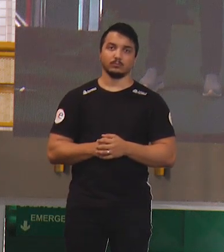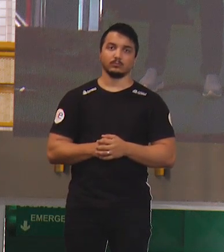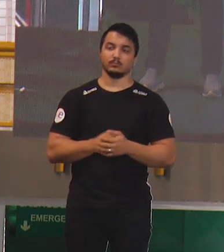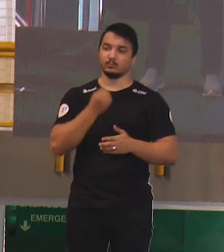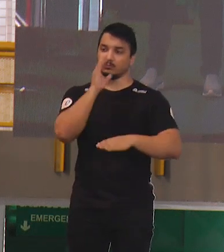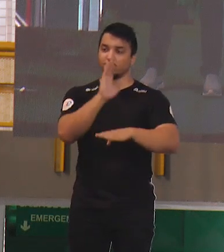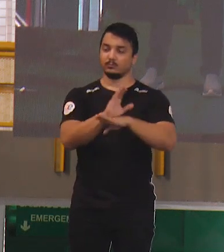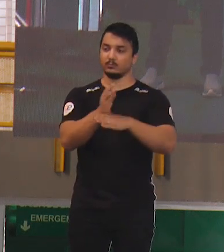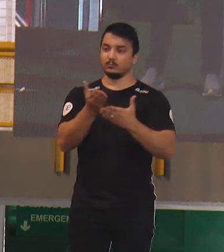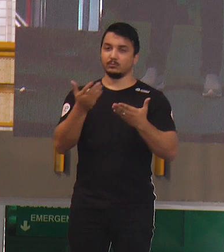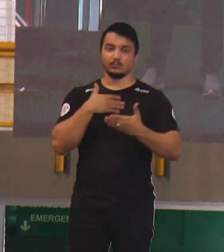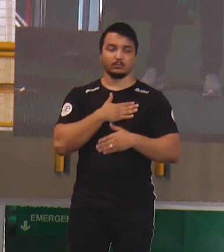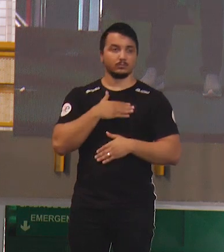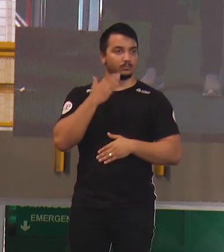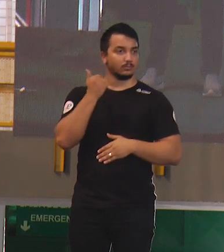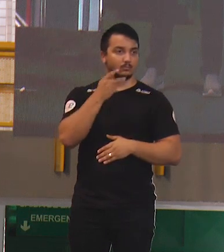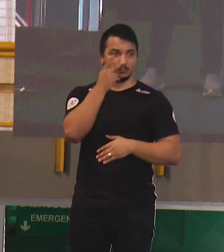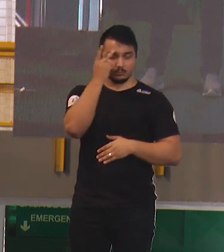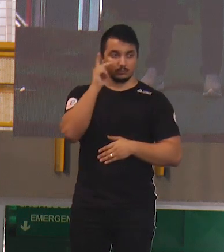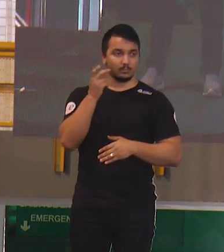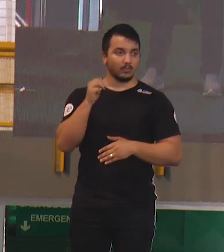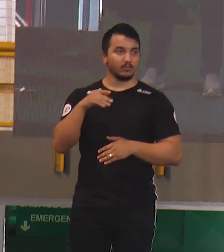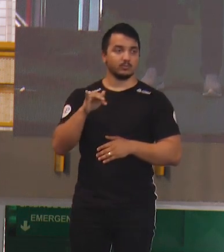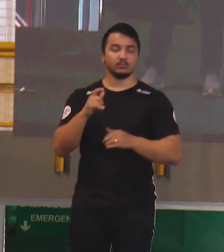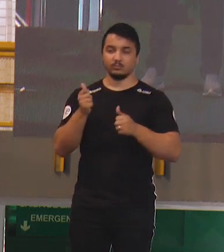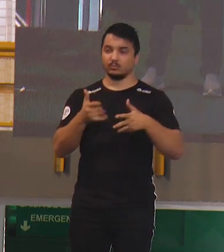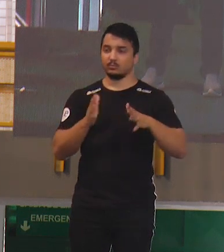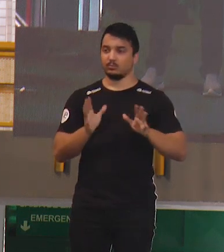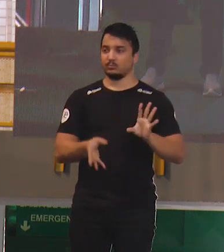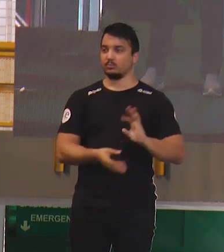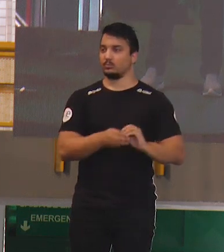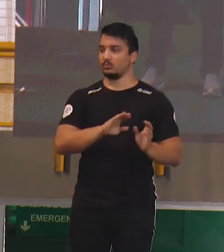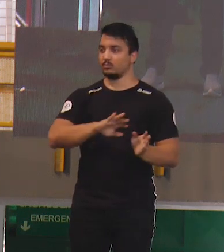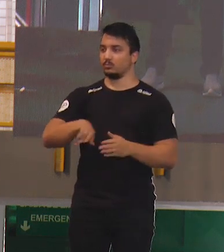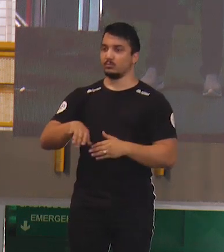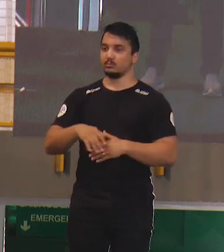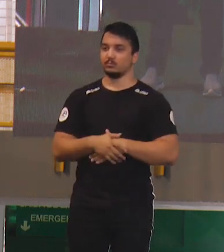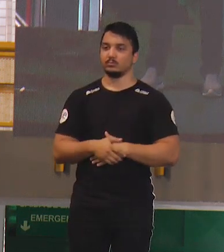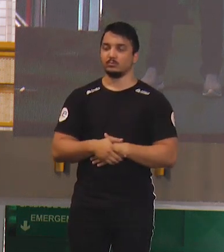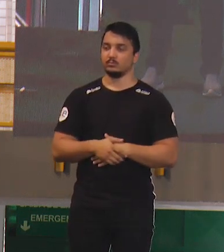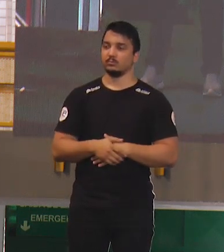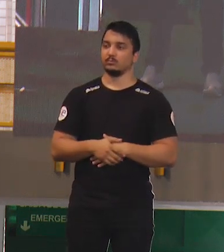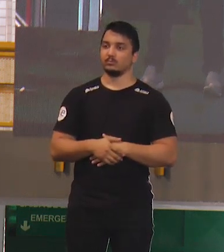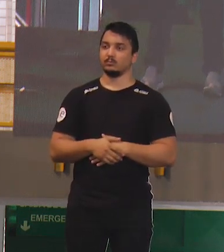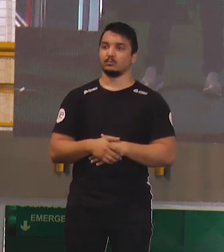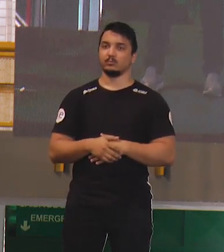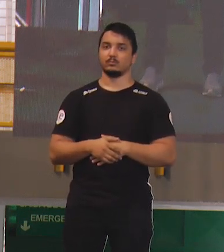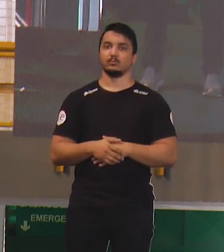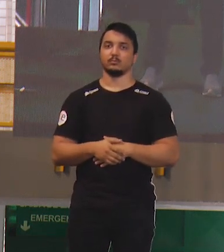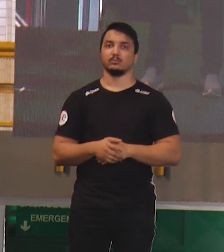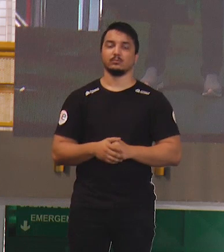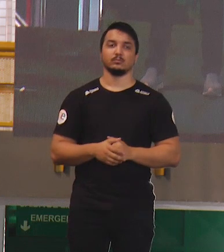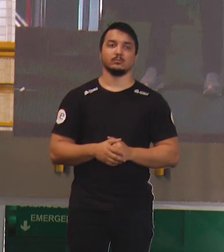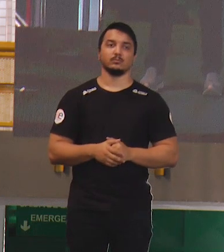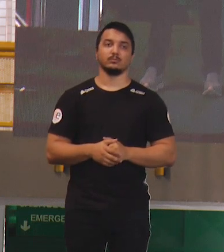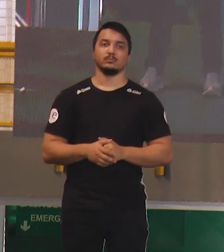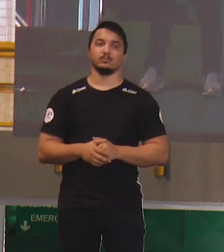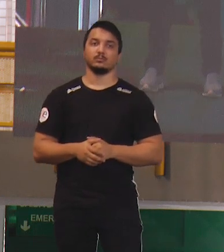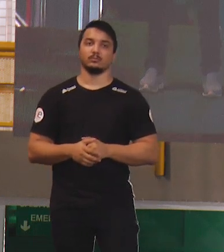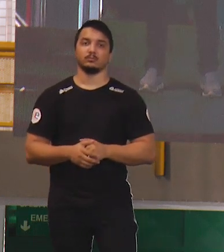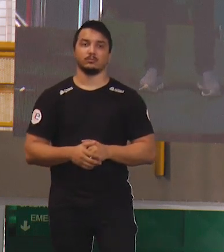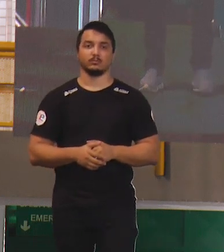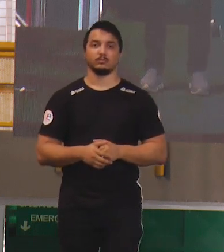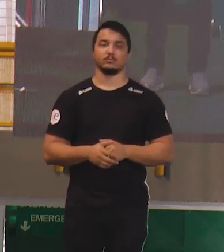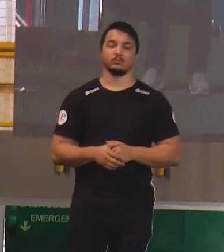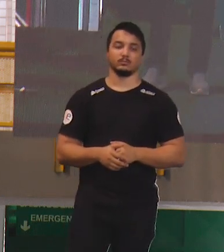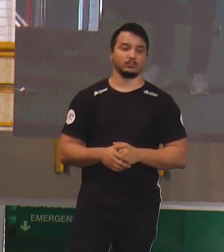Boa tarde, gostaria de saber quando a pessoa é hermafrodita, já foi explicado, né? Muito bem, então, passamos à sessão de perguntas, só tirar aqui